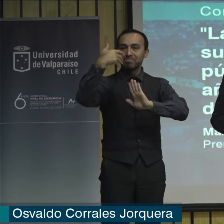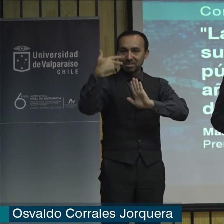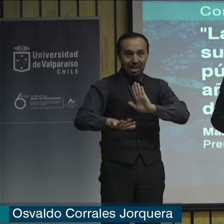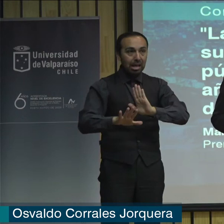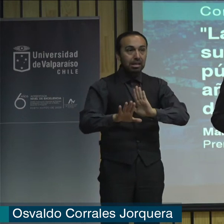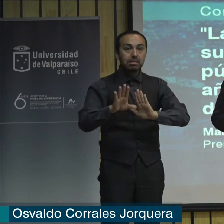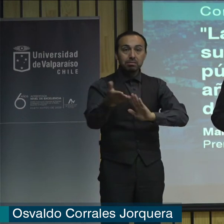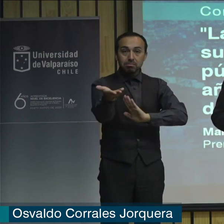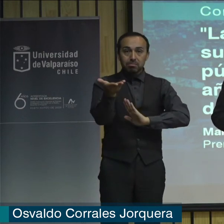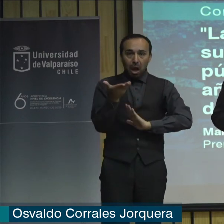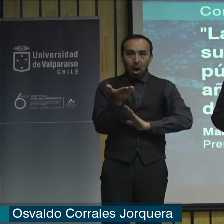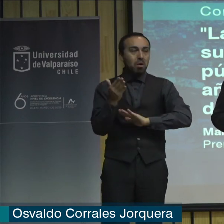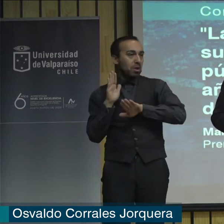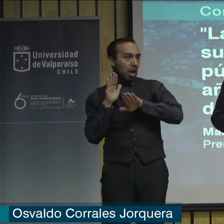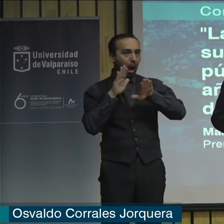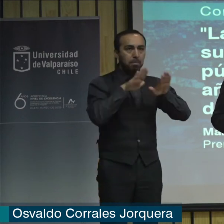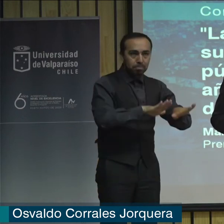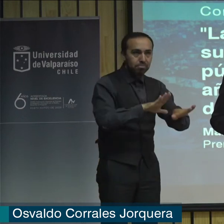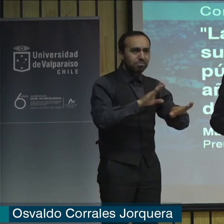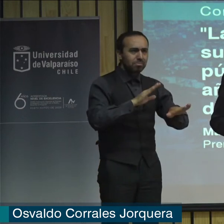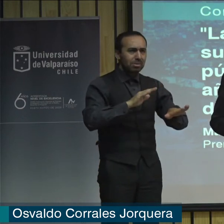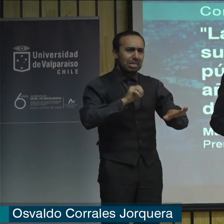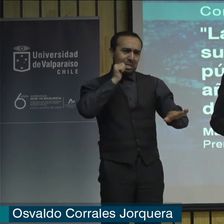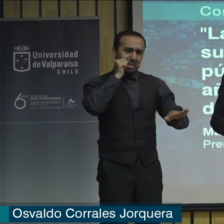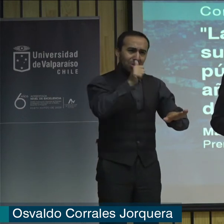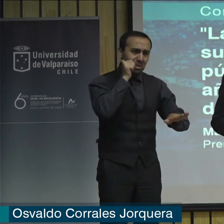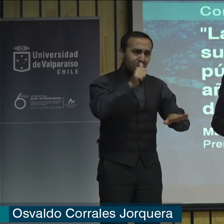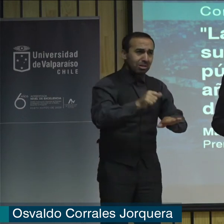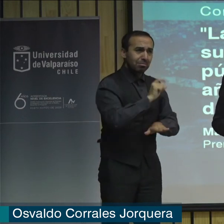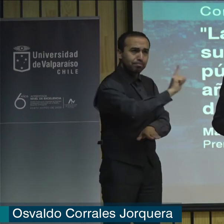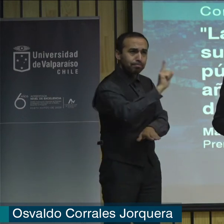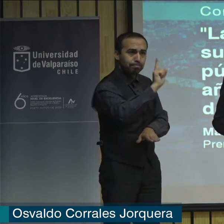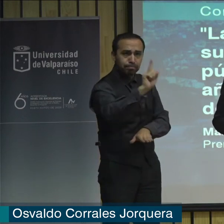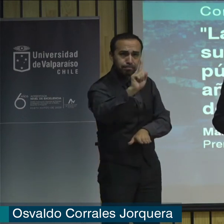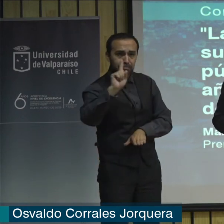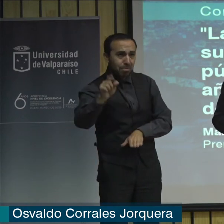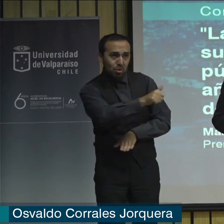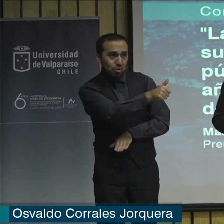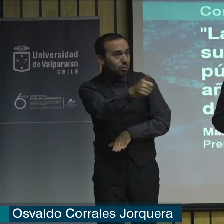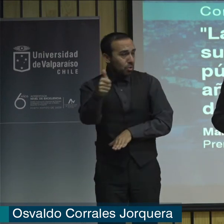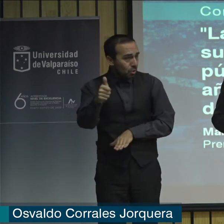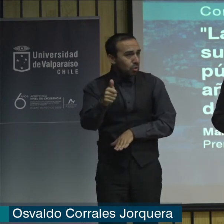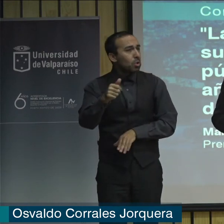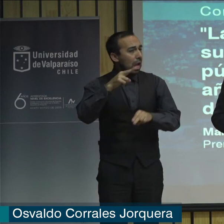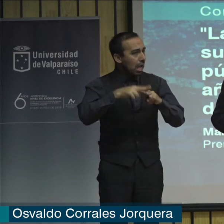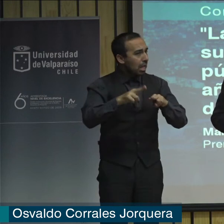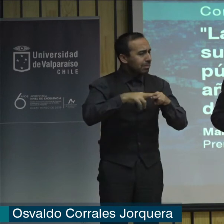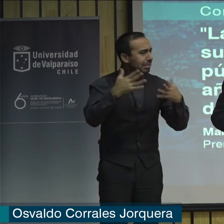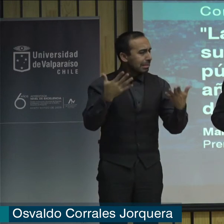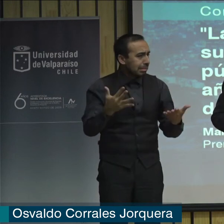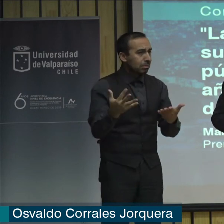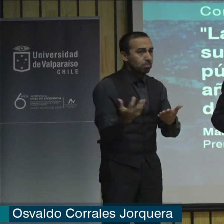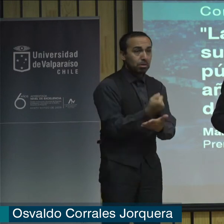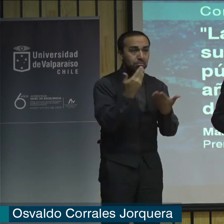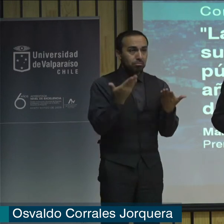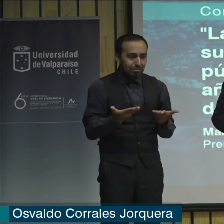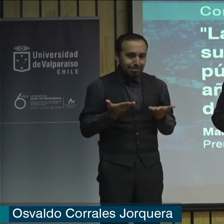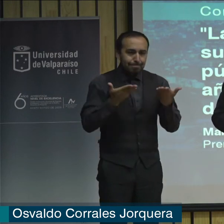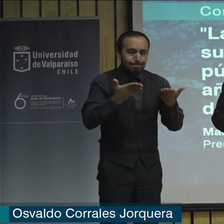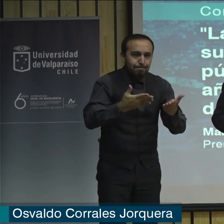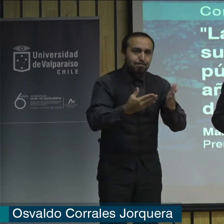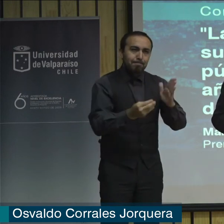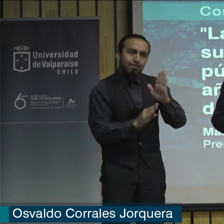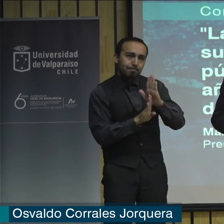contundente espaldarazo al esfuerzo que a diario cada uno en cada uno de nosotros realiza para fortalecer a nuestra casa